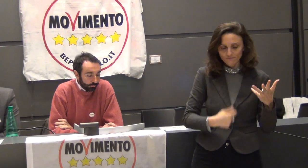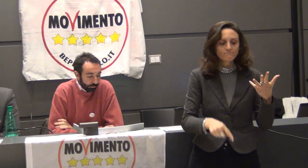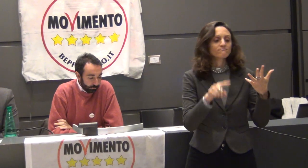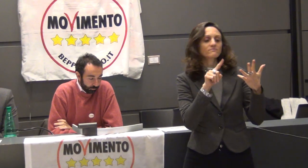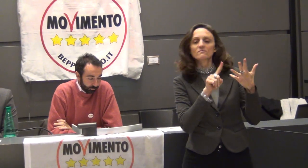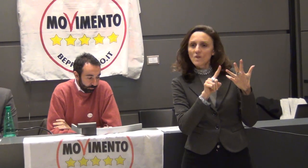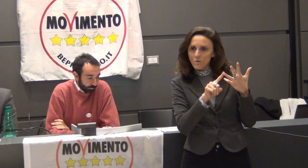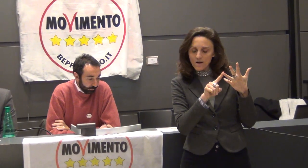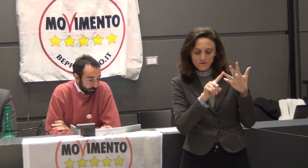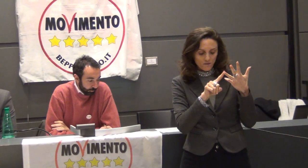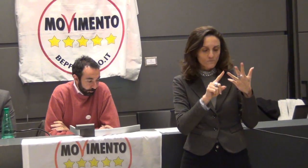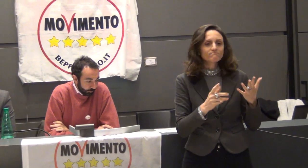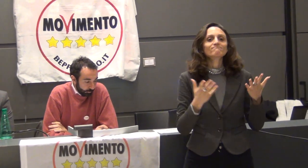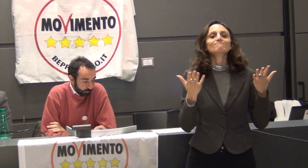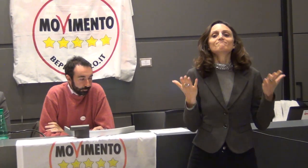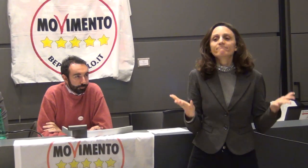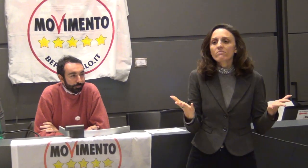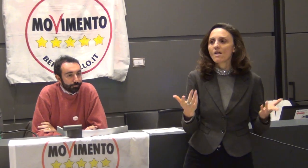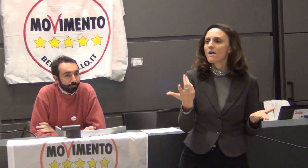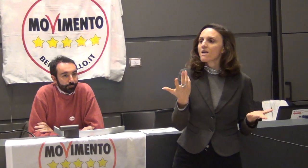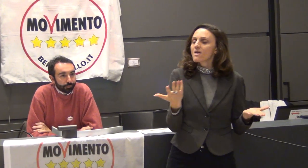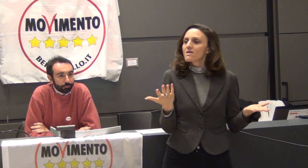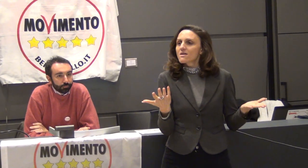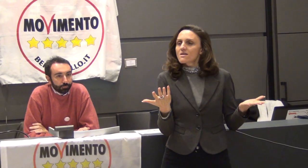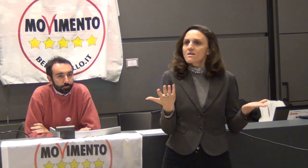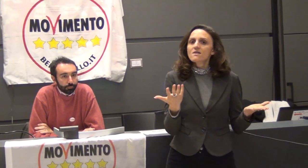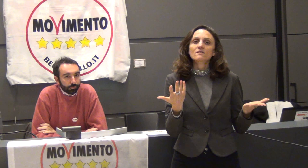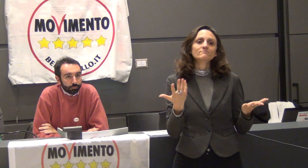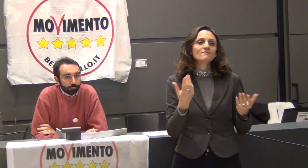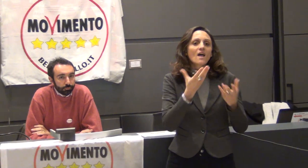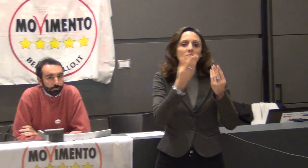vogliono farli partecipare, vogliono farli insegnare.